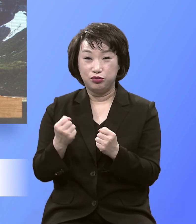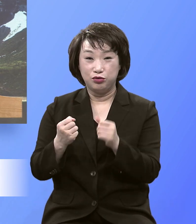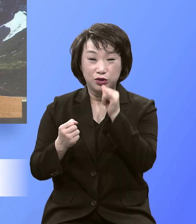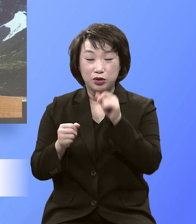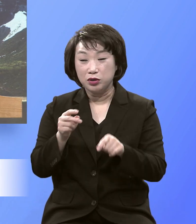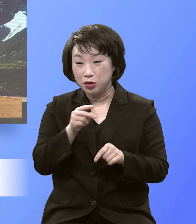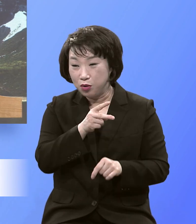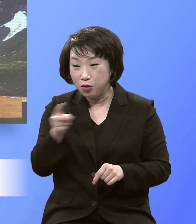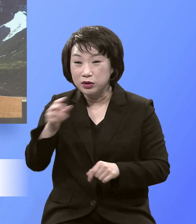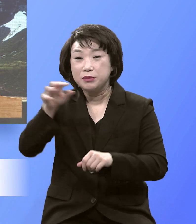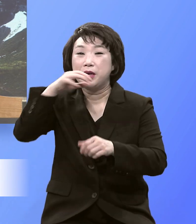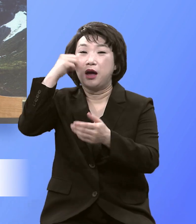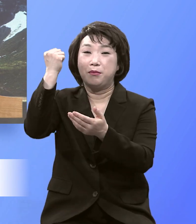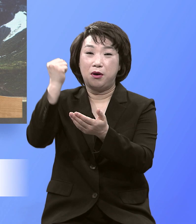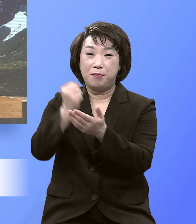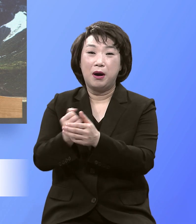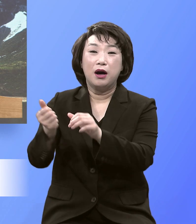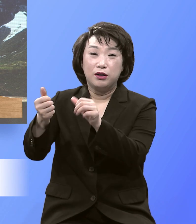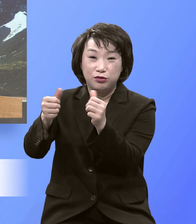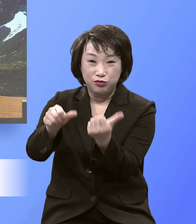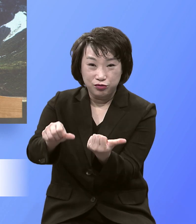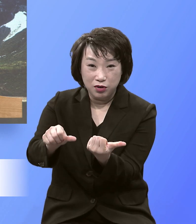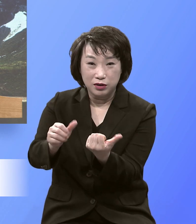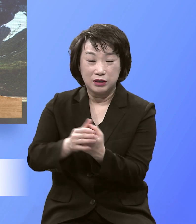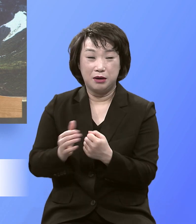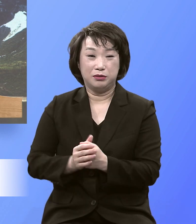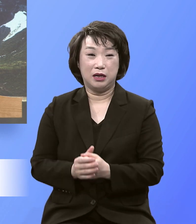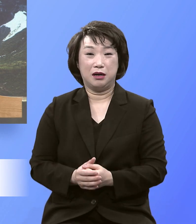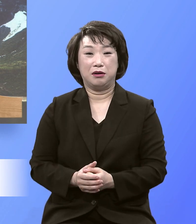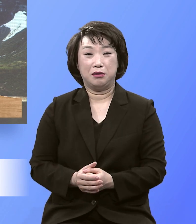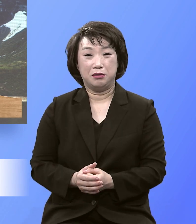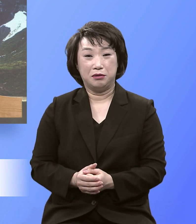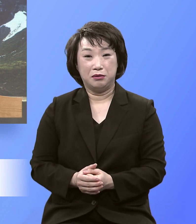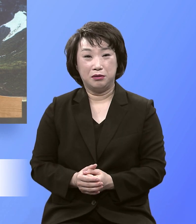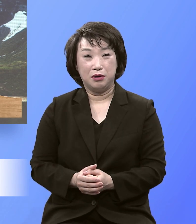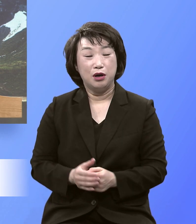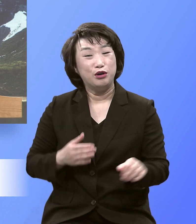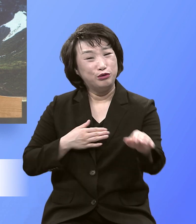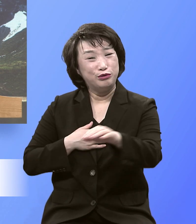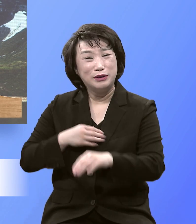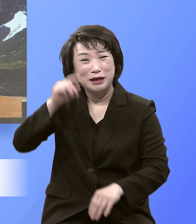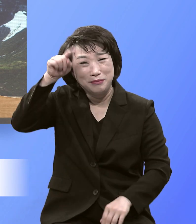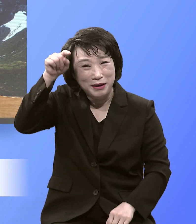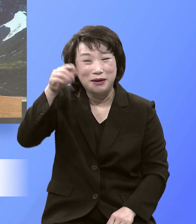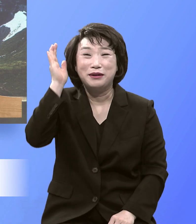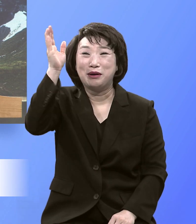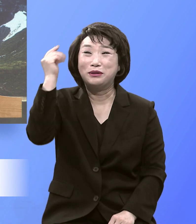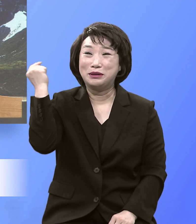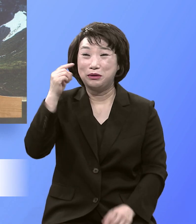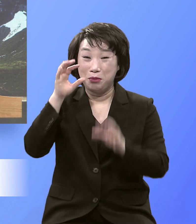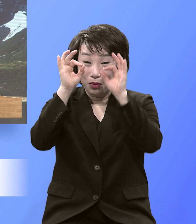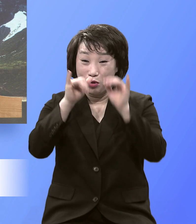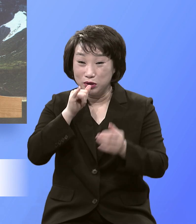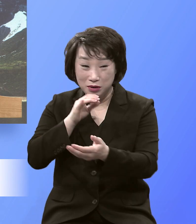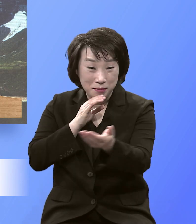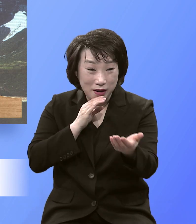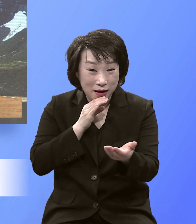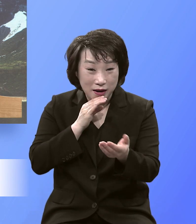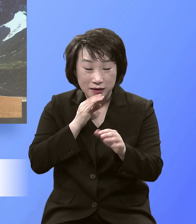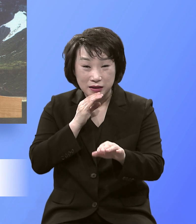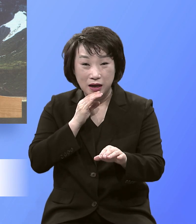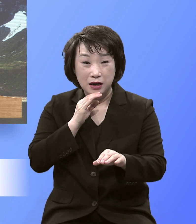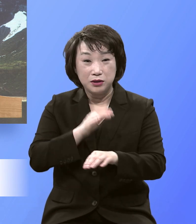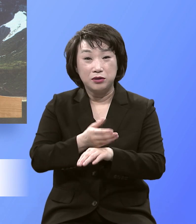복종하셨으니 십자가에 죽으십니다. 우리 날마다 듣는 소리죠.